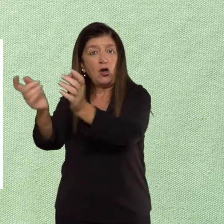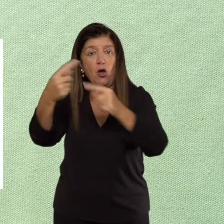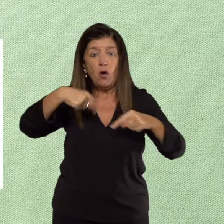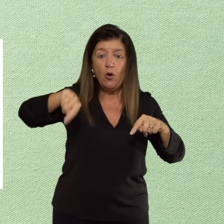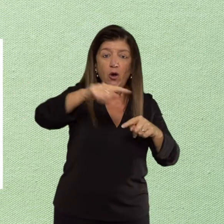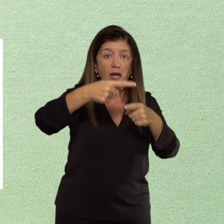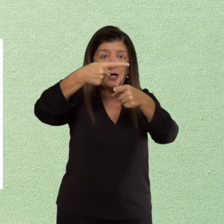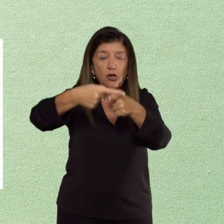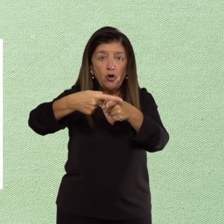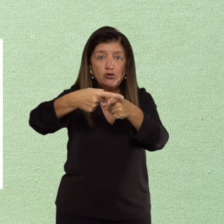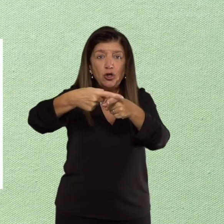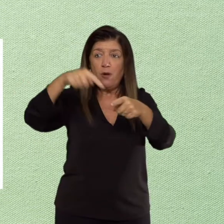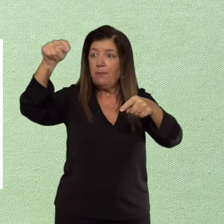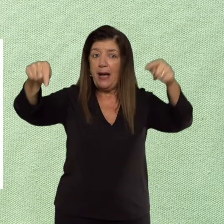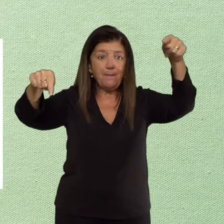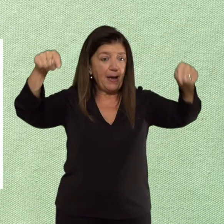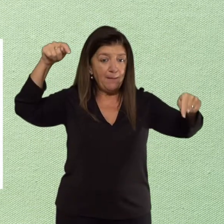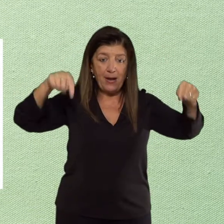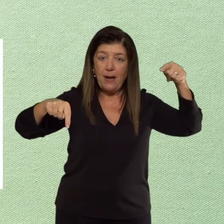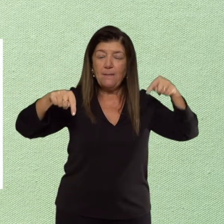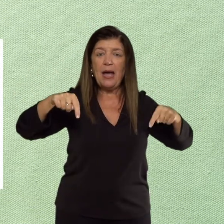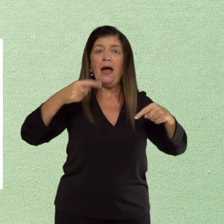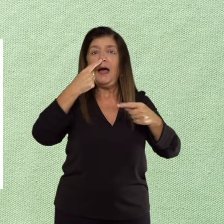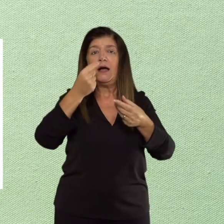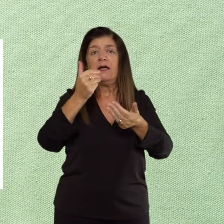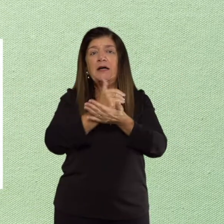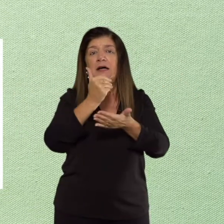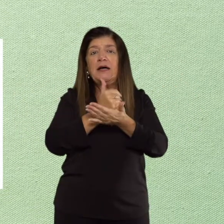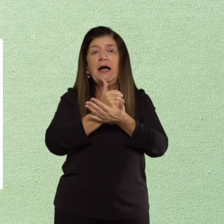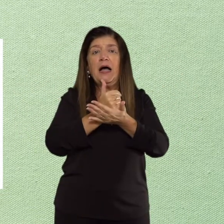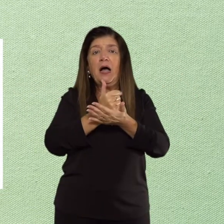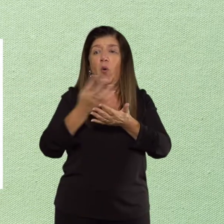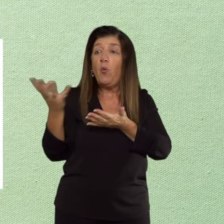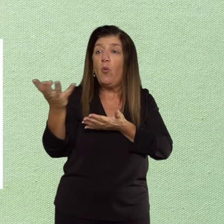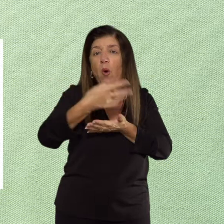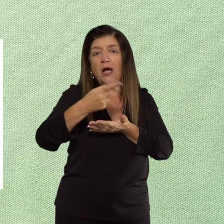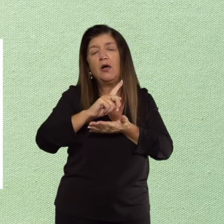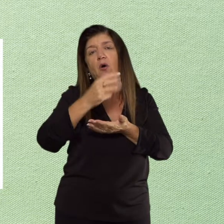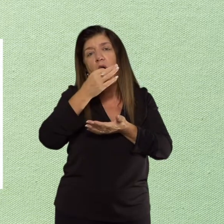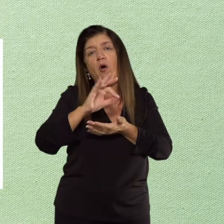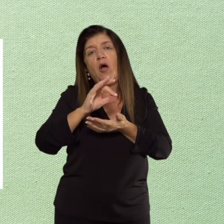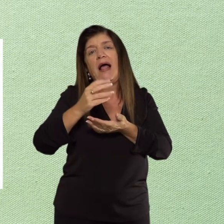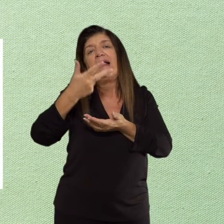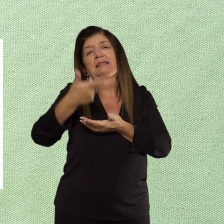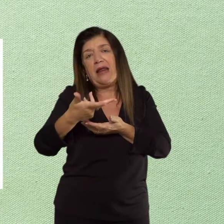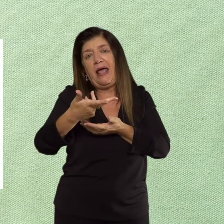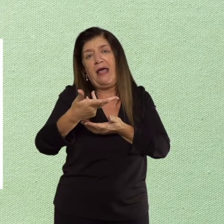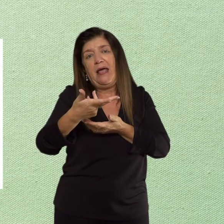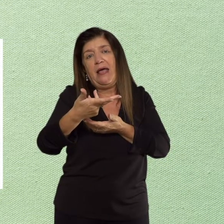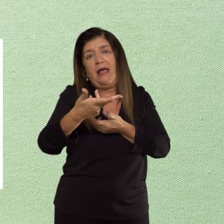ridurre un po' i costi, lo mettevamo solo sui tre lati, quindi uno poteva fare il giro e